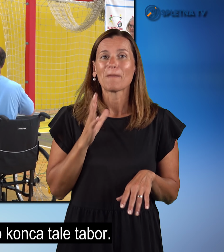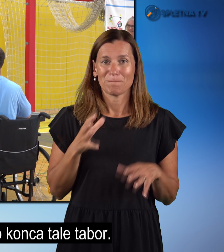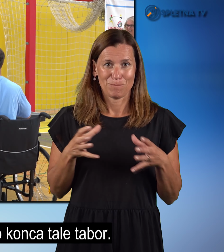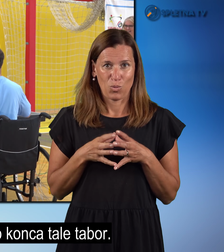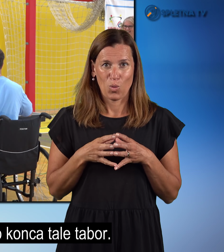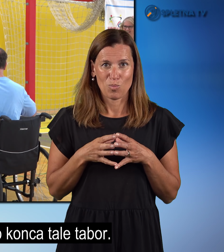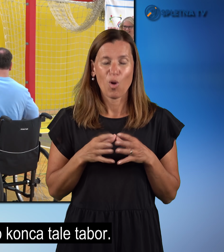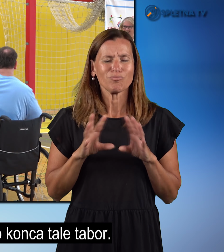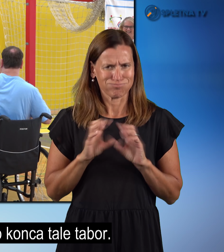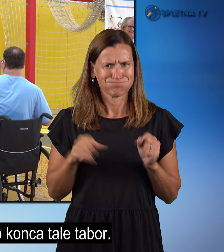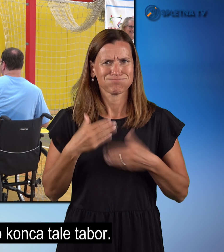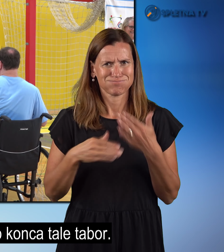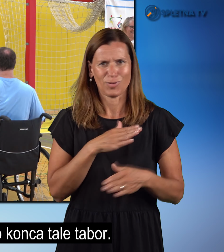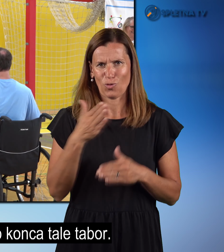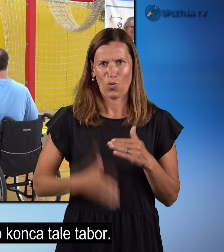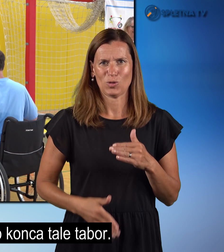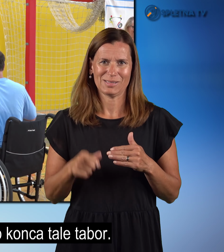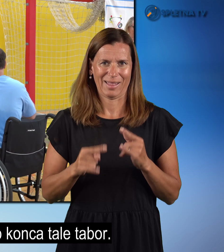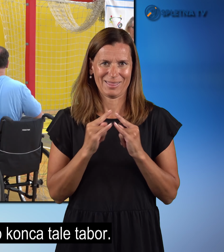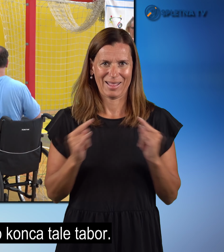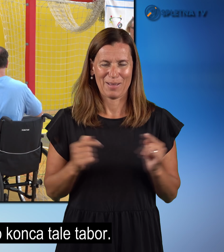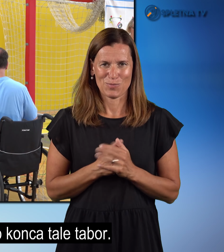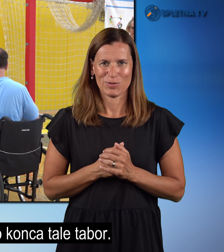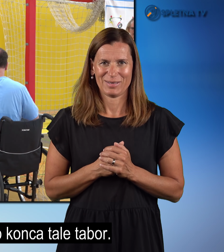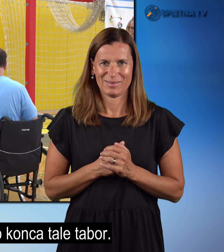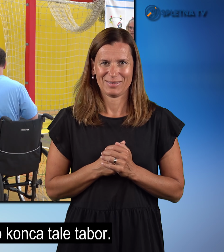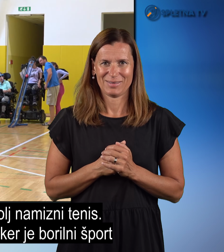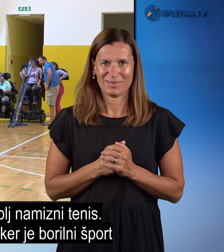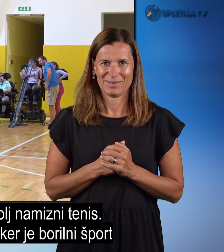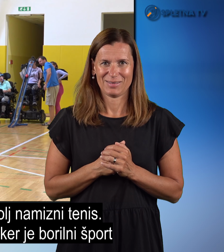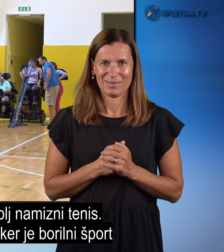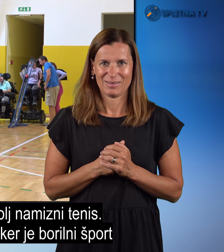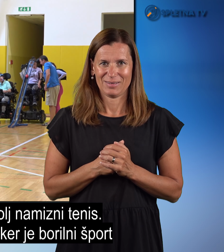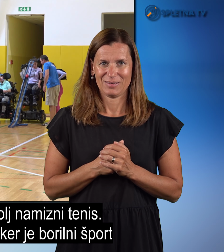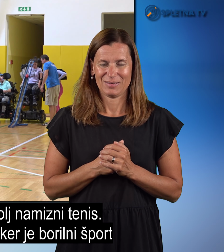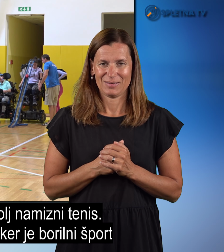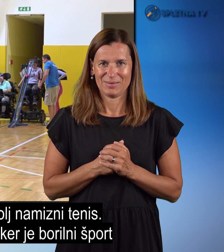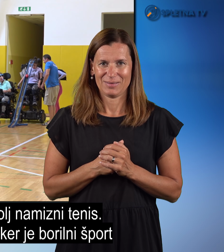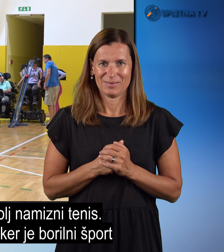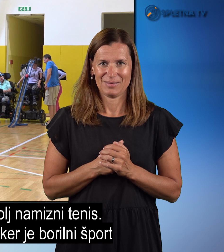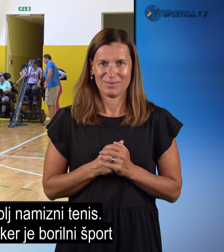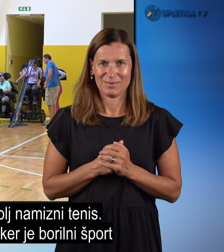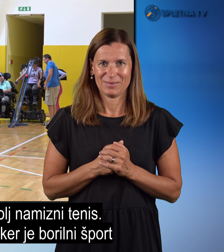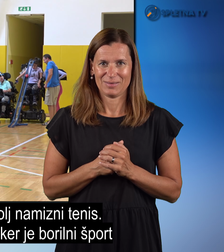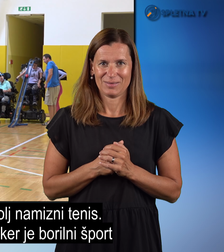da bomo speljali do konca tale tabor. Od teh dveh